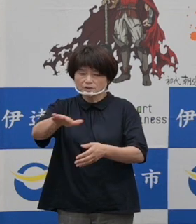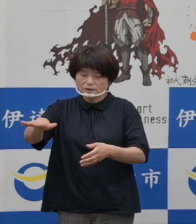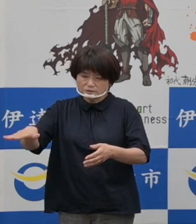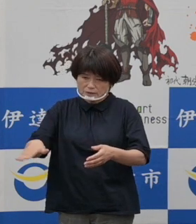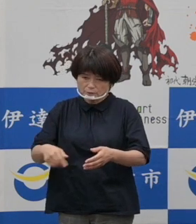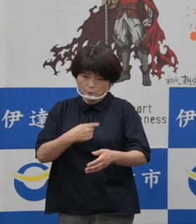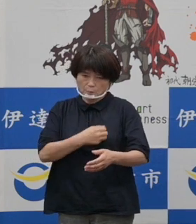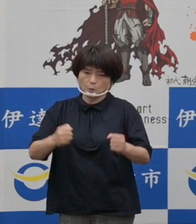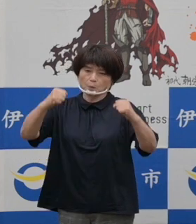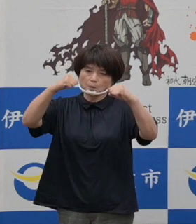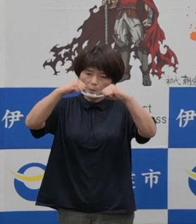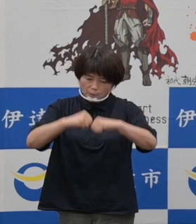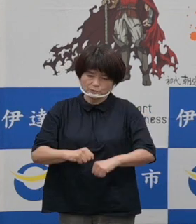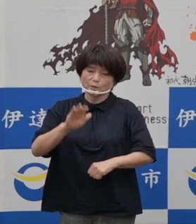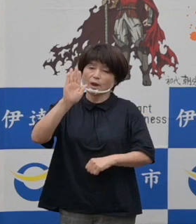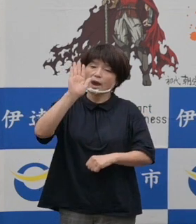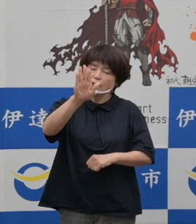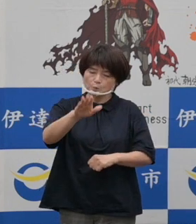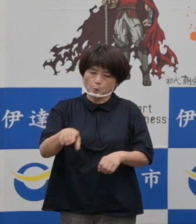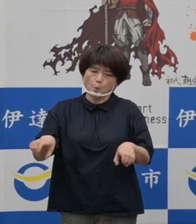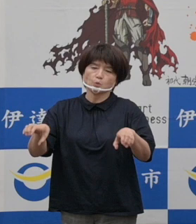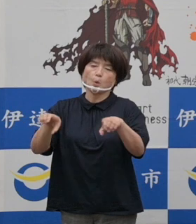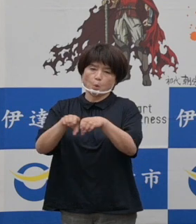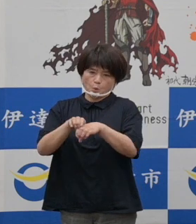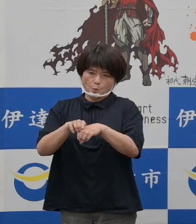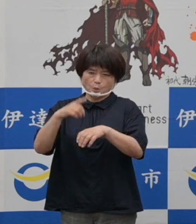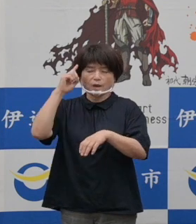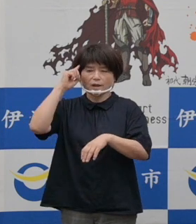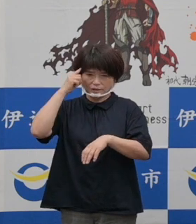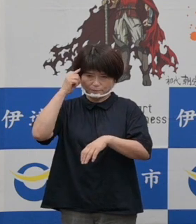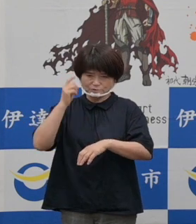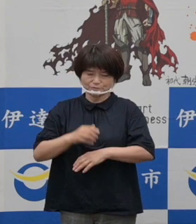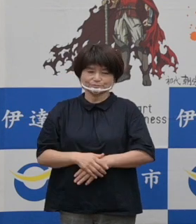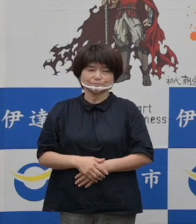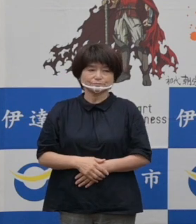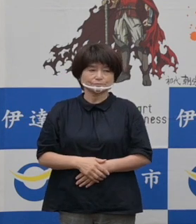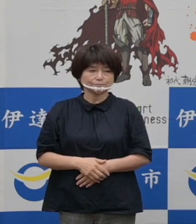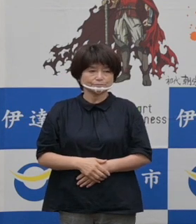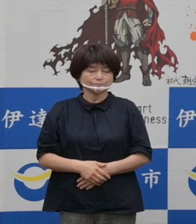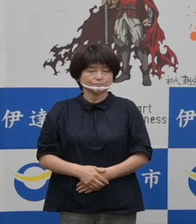得られた上で統合をしていきたいと考えています。 わかりました、ありがとうございます。